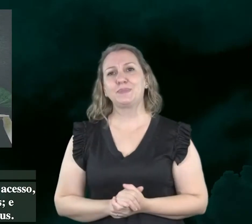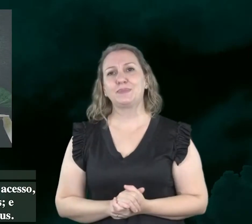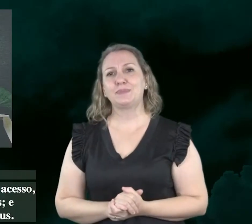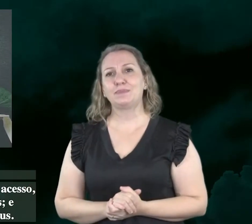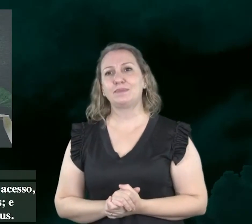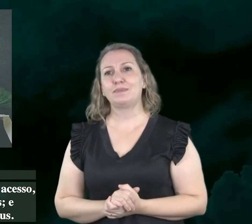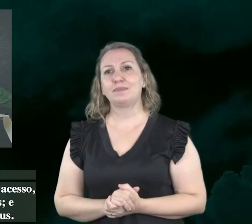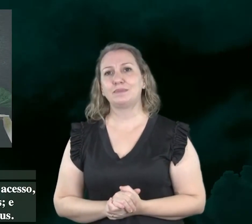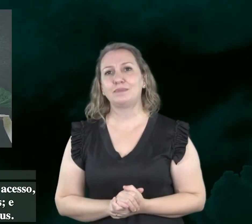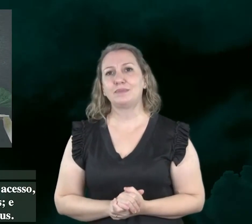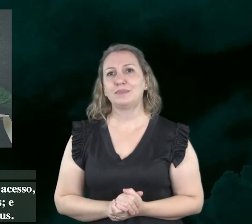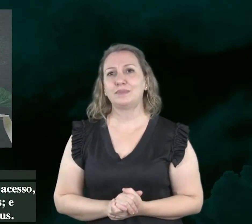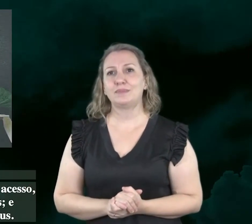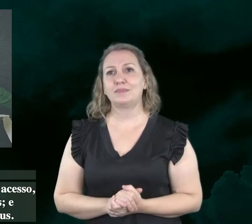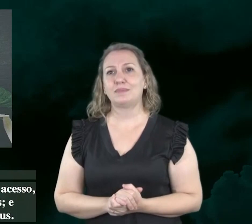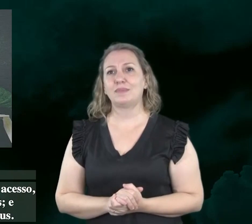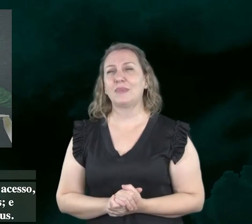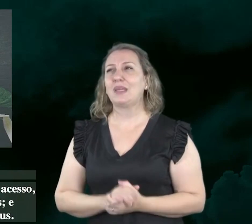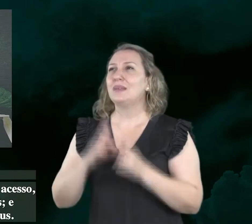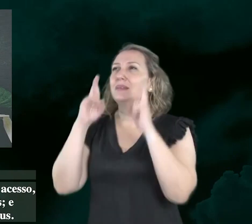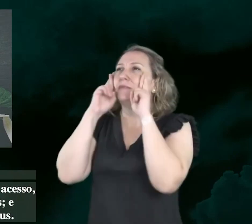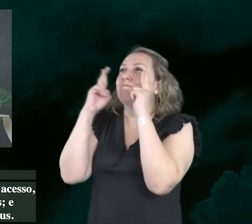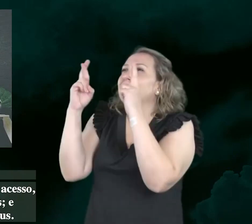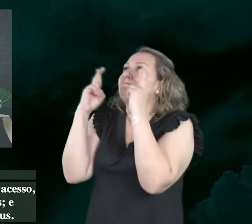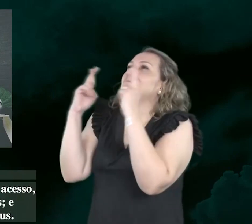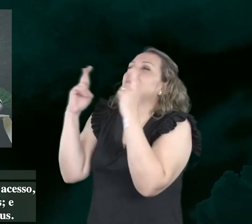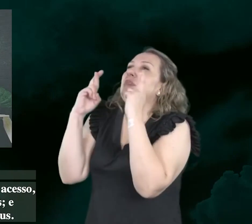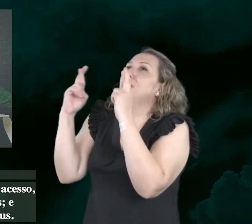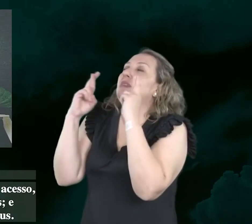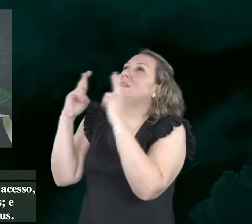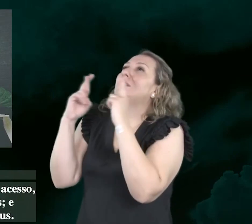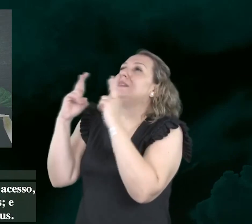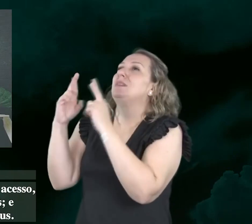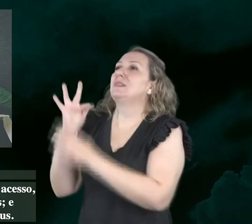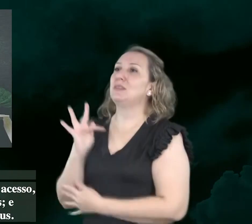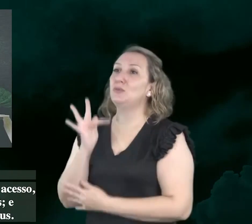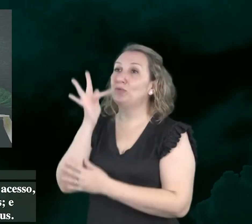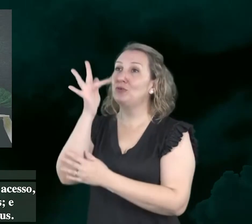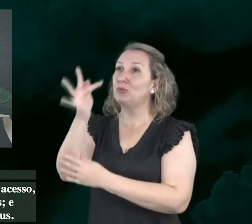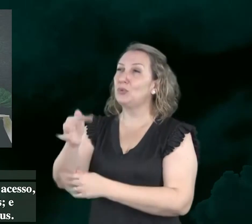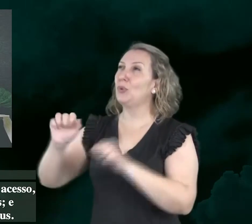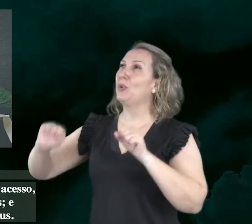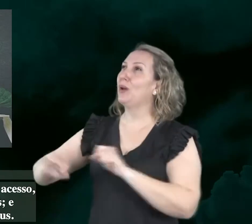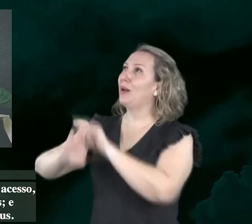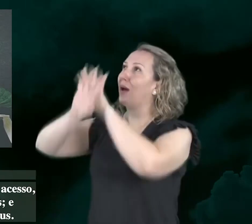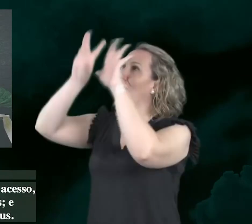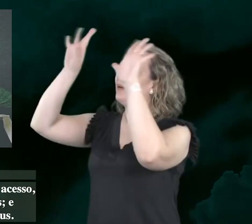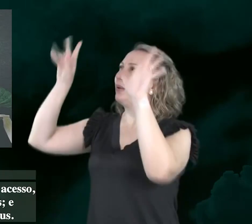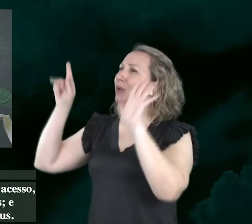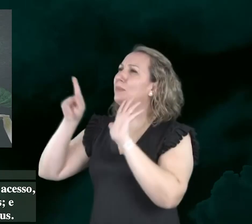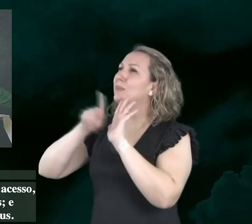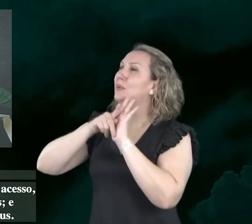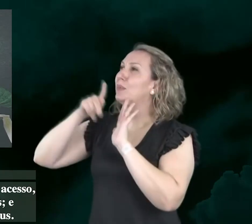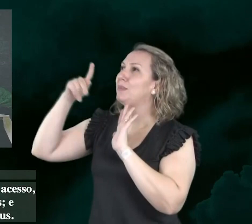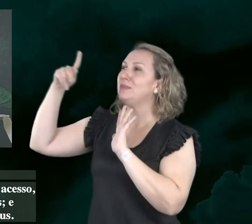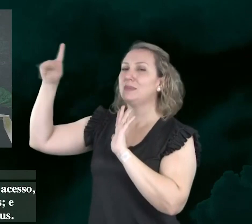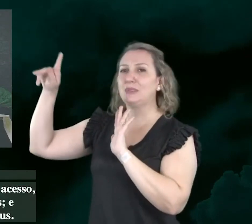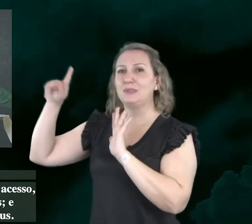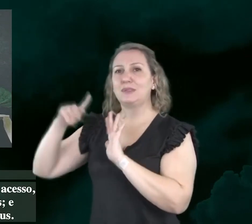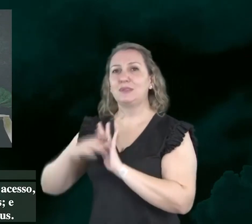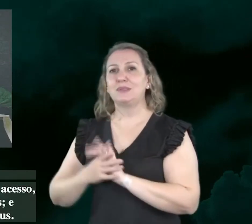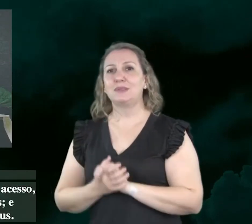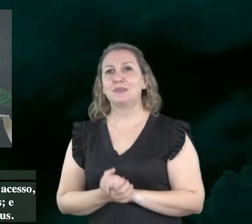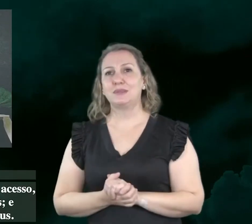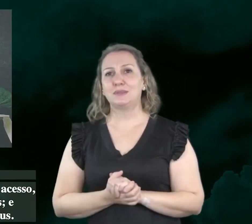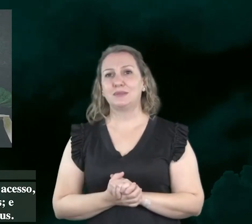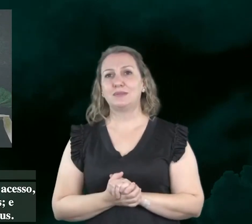gloriamo-nos na esperança da glória de Deus. Então, se você mantiver conectado, né, pela